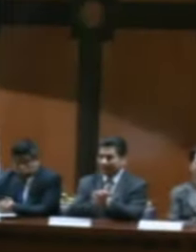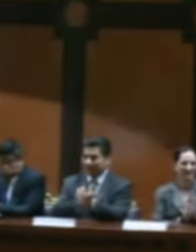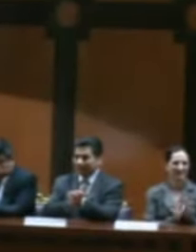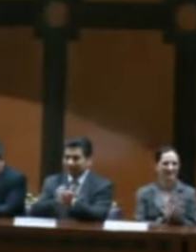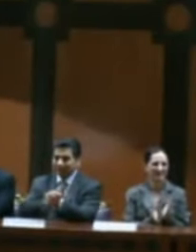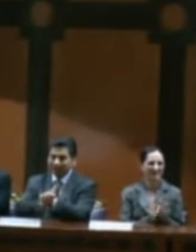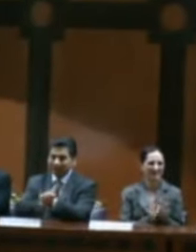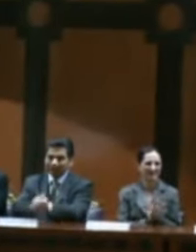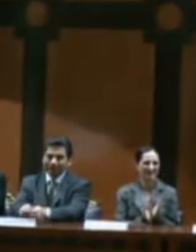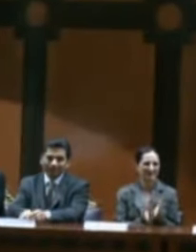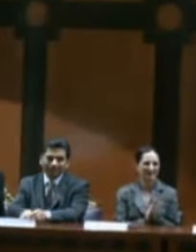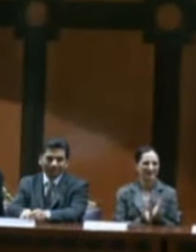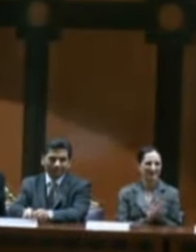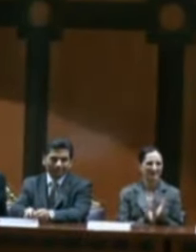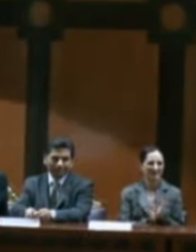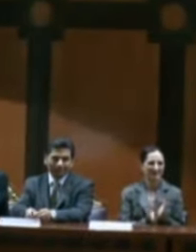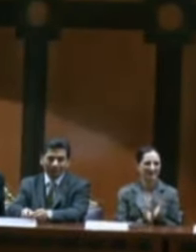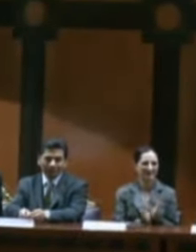favor